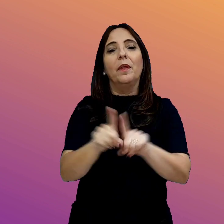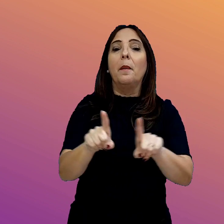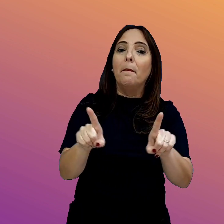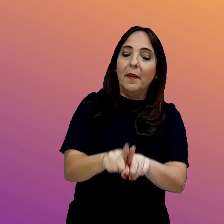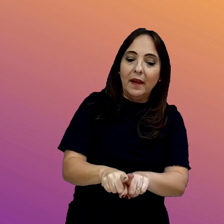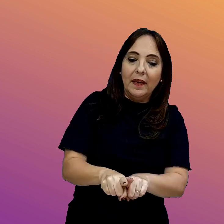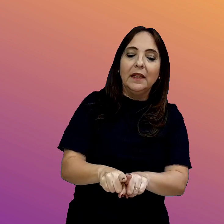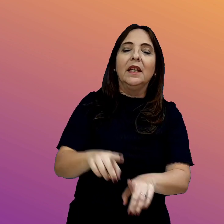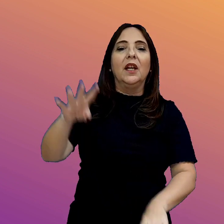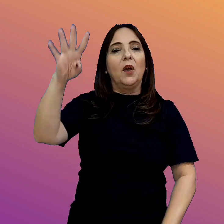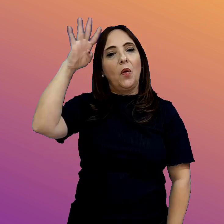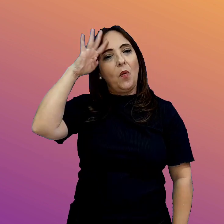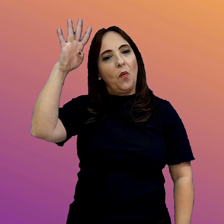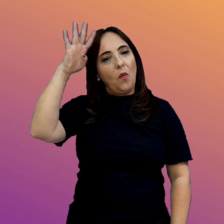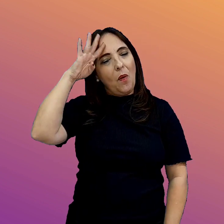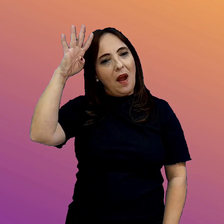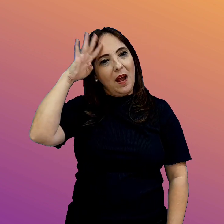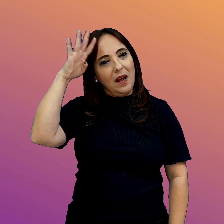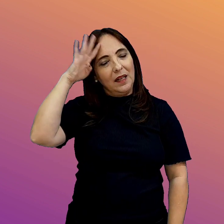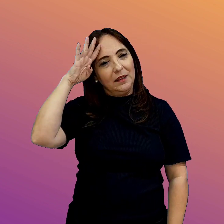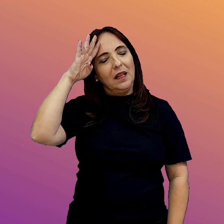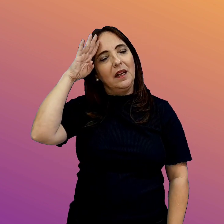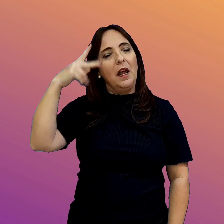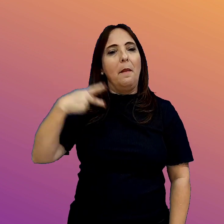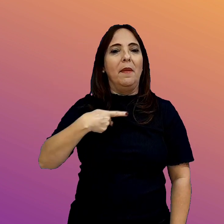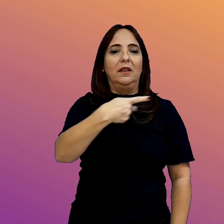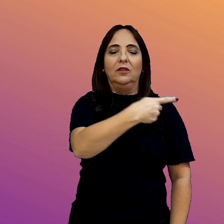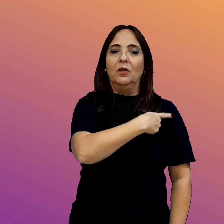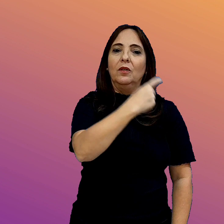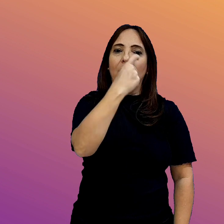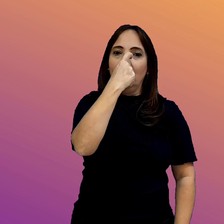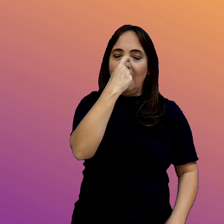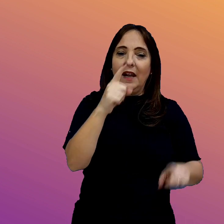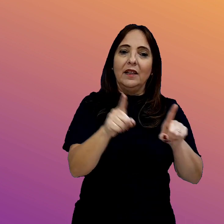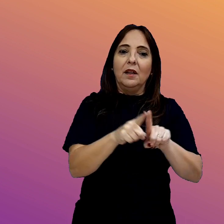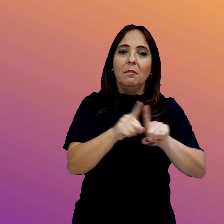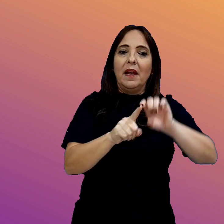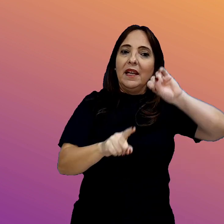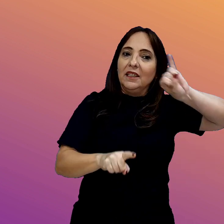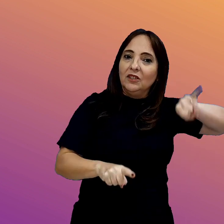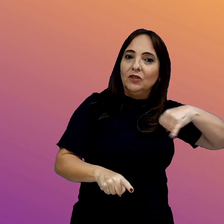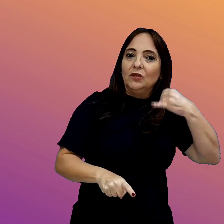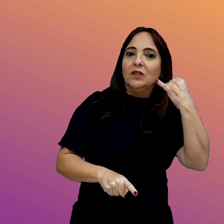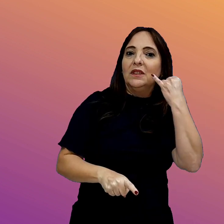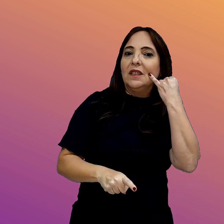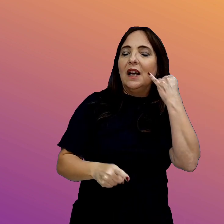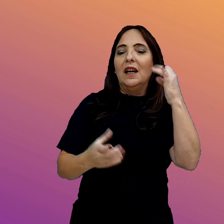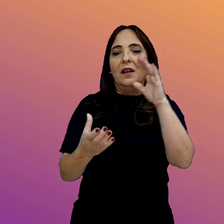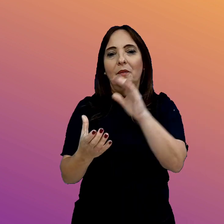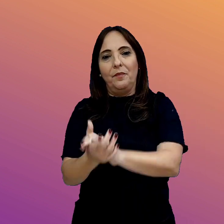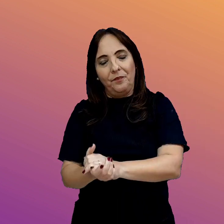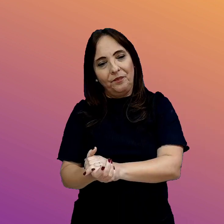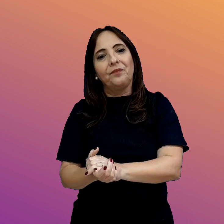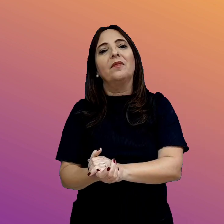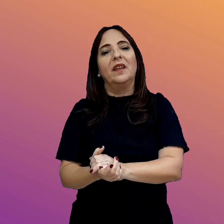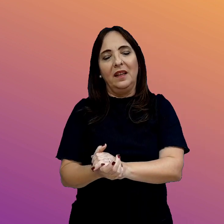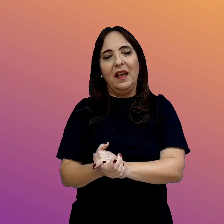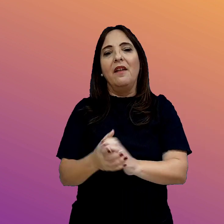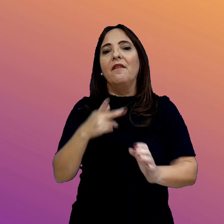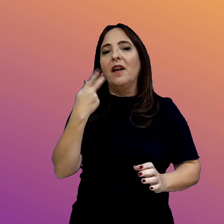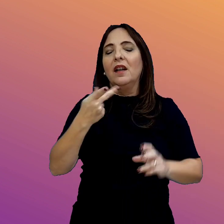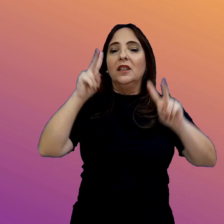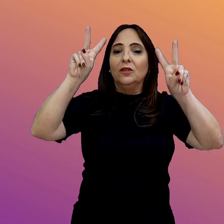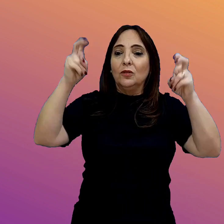quarta-feira, Pastor Novaes e a sua esposa, doutora Jussara Novaes, falando com a gente sobre fazer escolhas em tempos